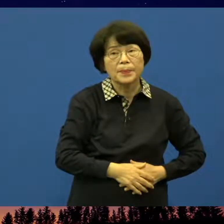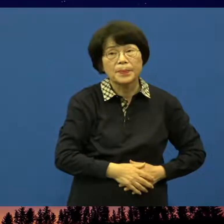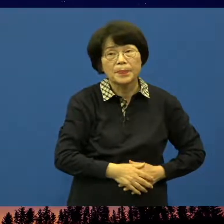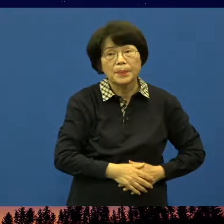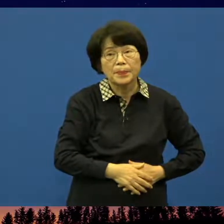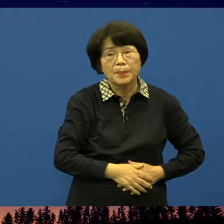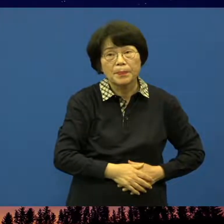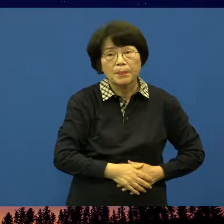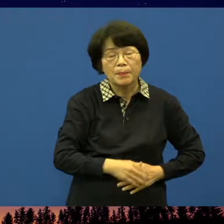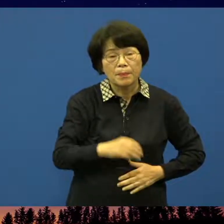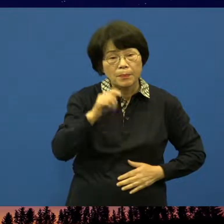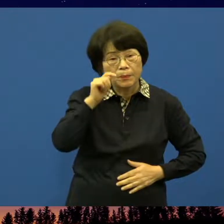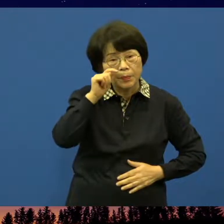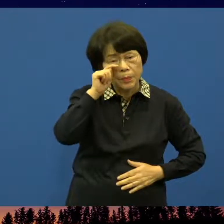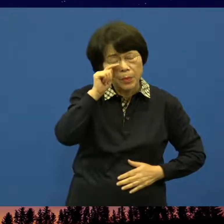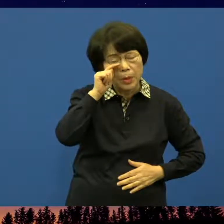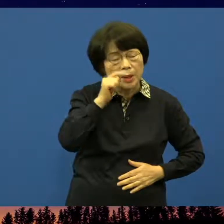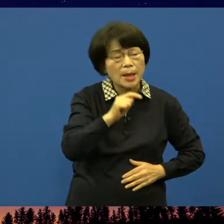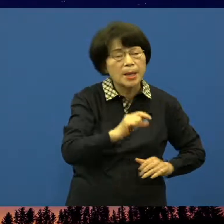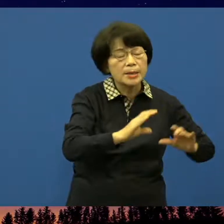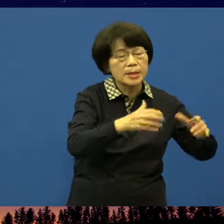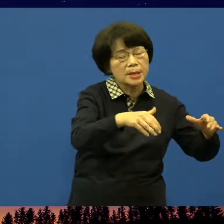이 안에서 우리의 자체를 지켜내는 작업을,